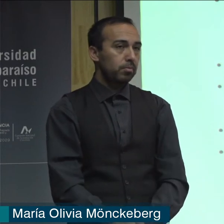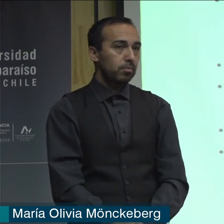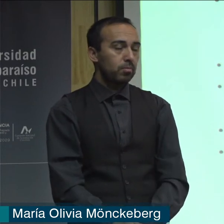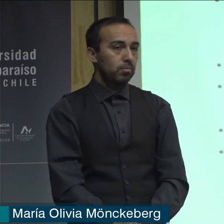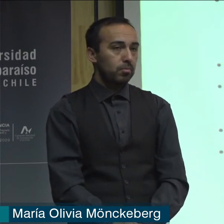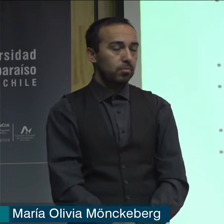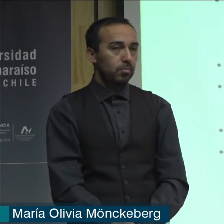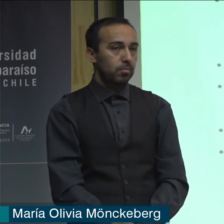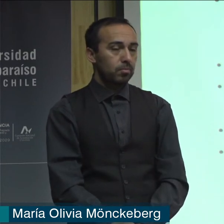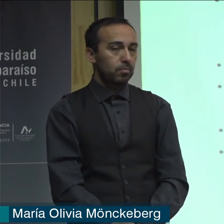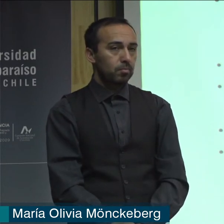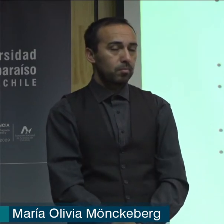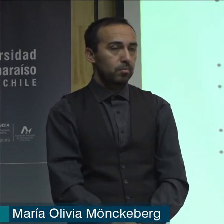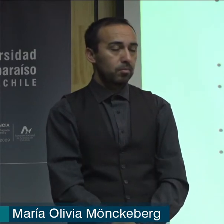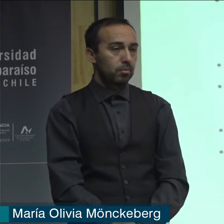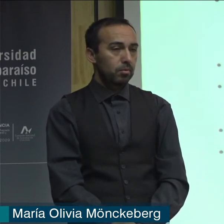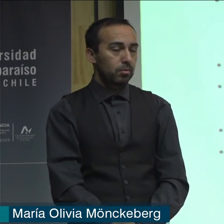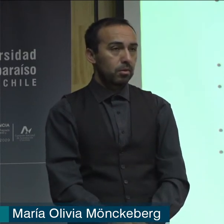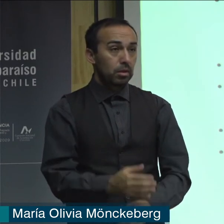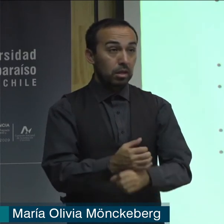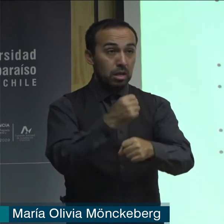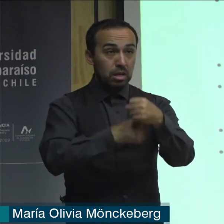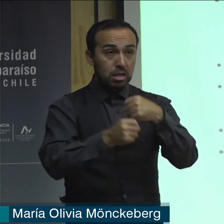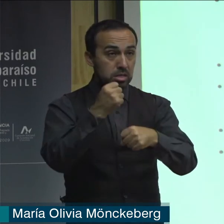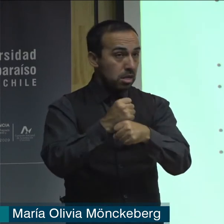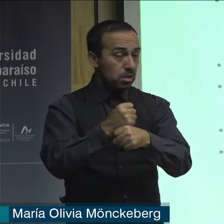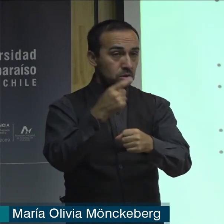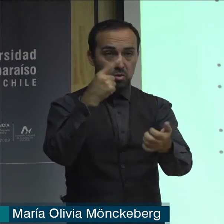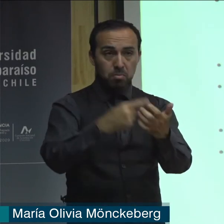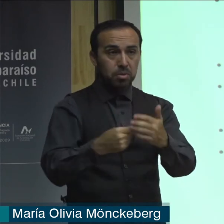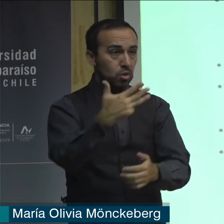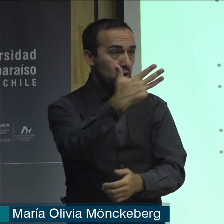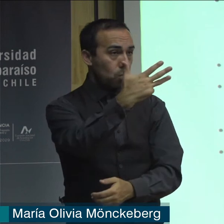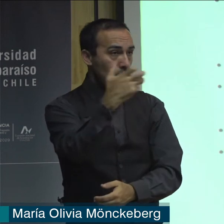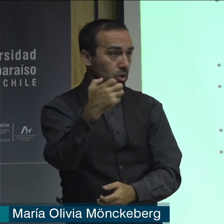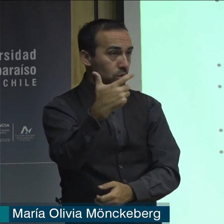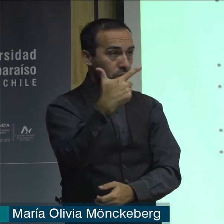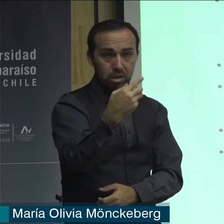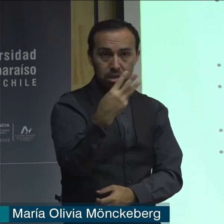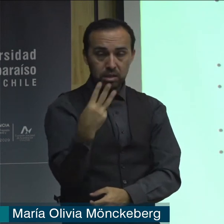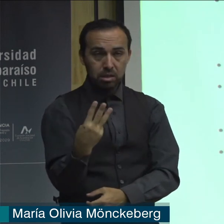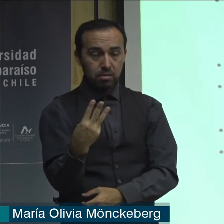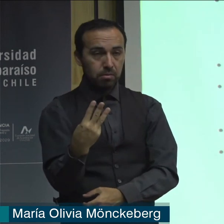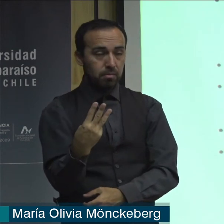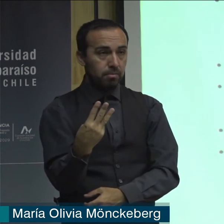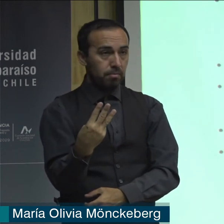en 1973 en ese momento